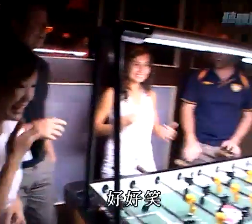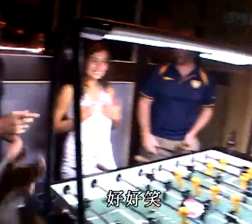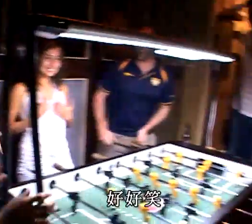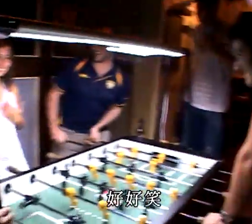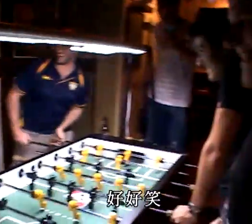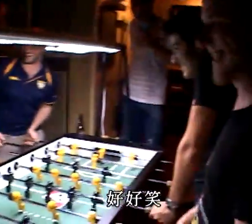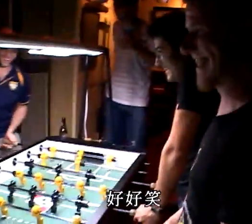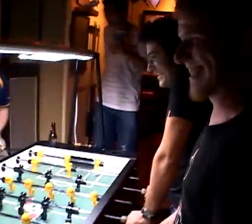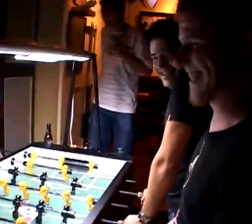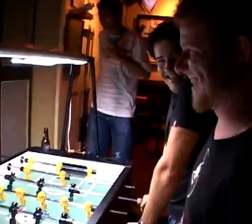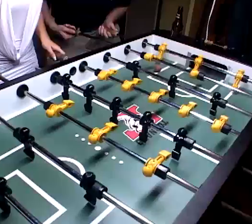笑。